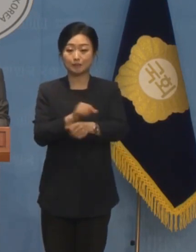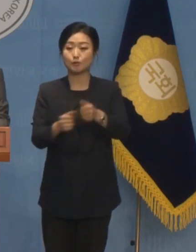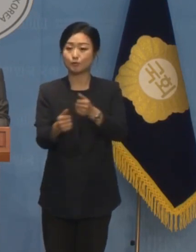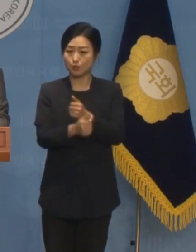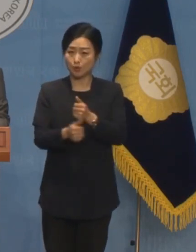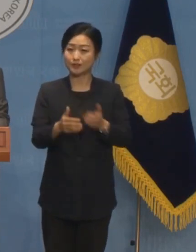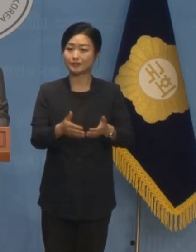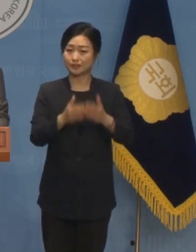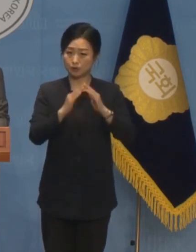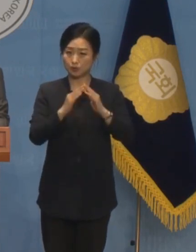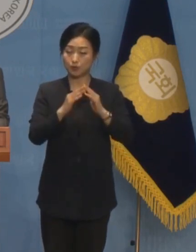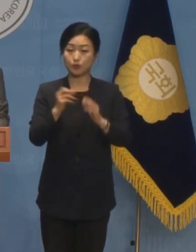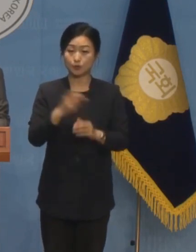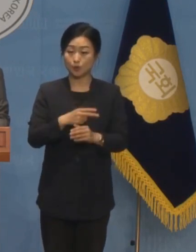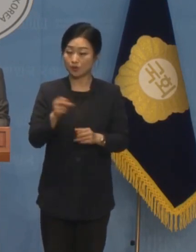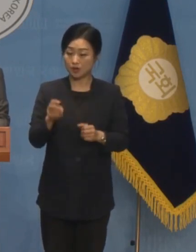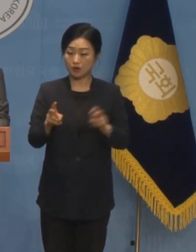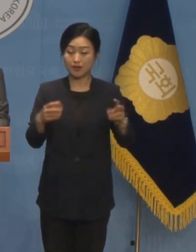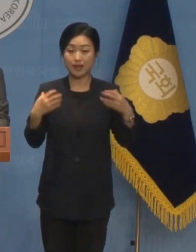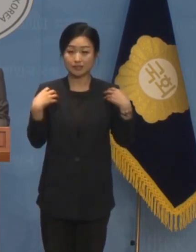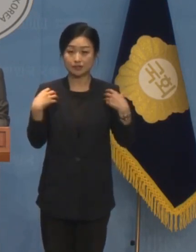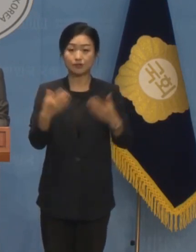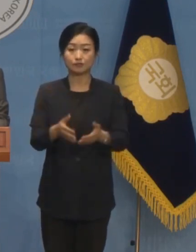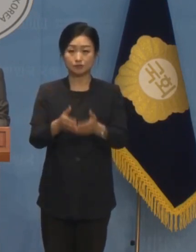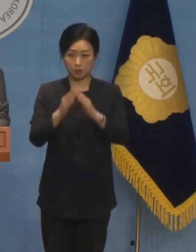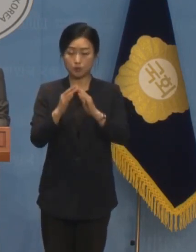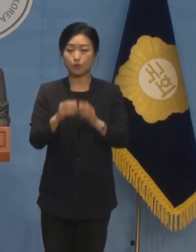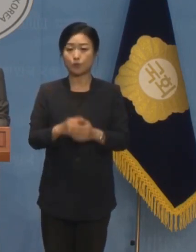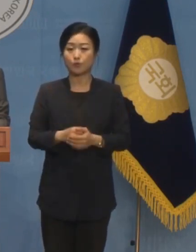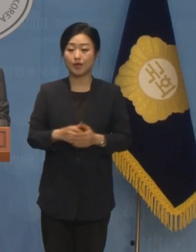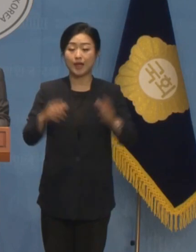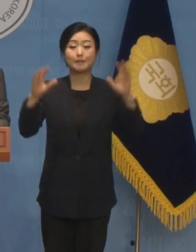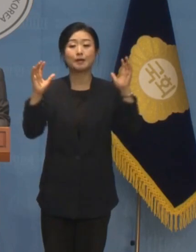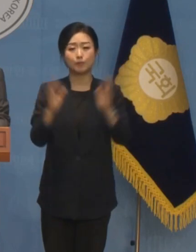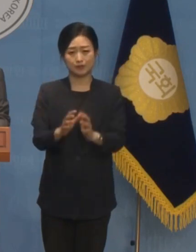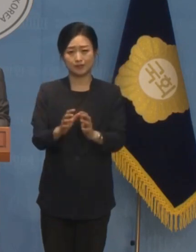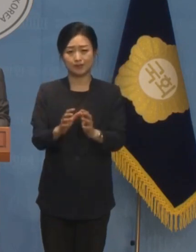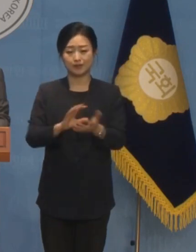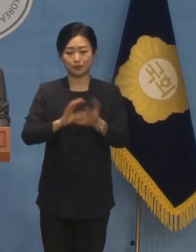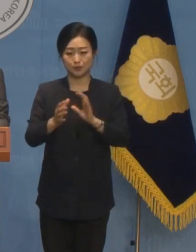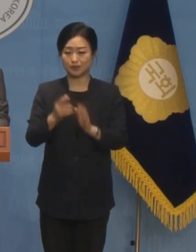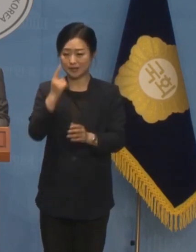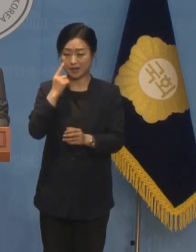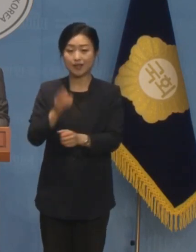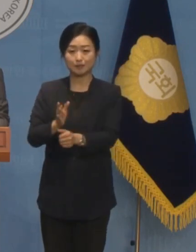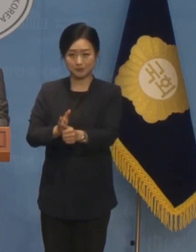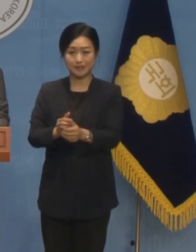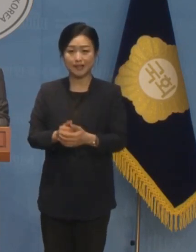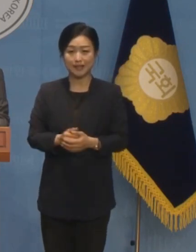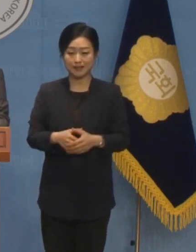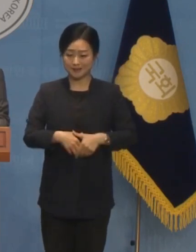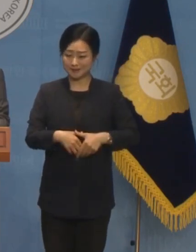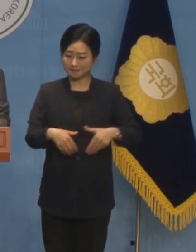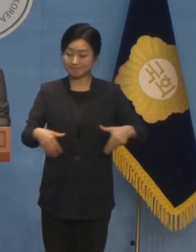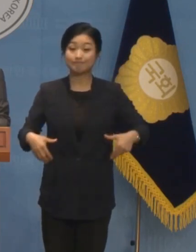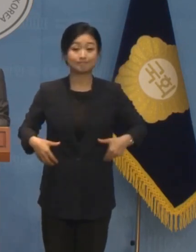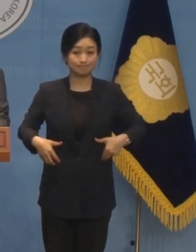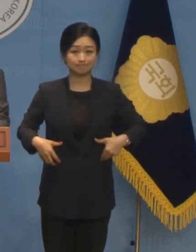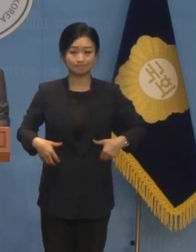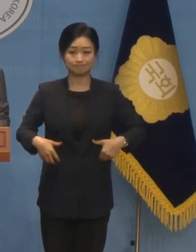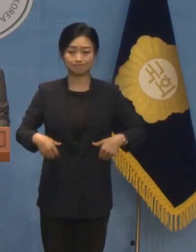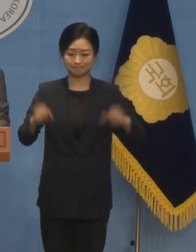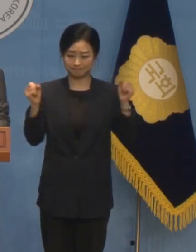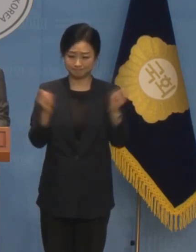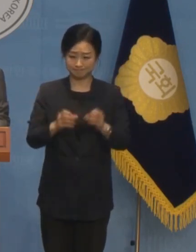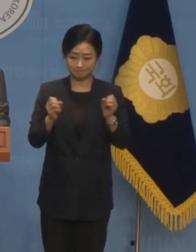연금개혁특별위원회와 여야정 협의체를 출범시키고 여야가 함께 논의를 합시다. 대승적인 차원에서